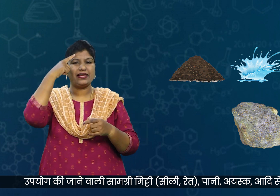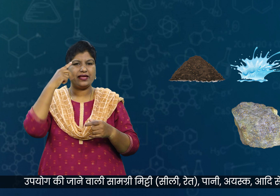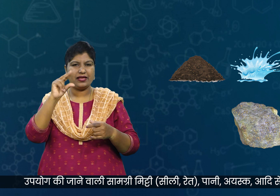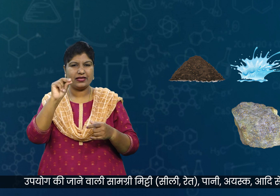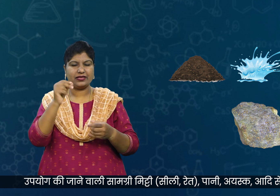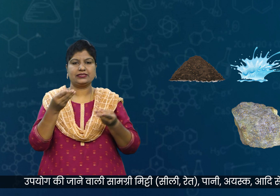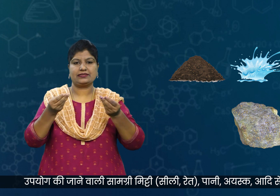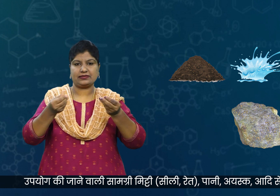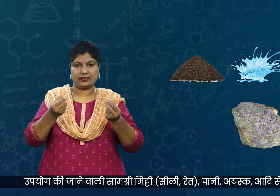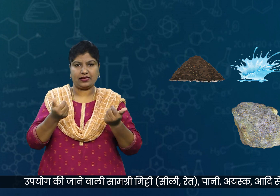थी।